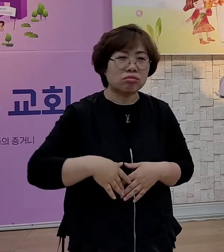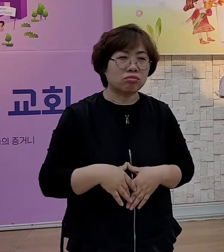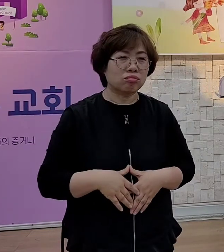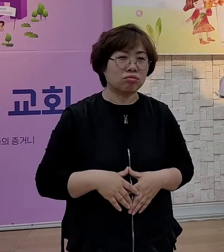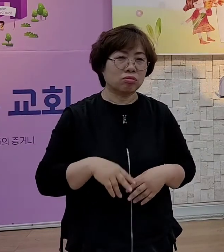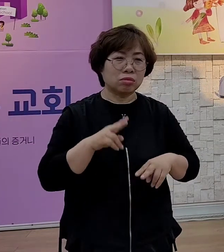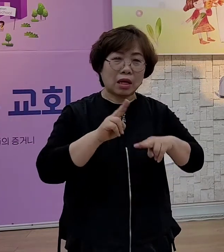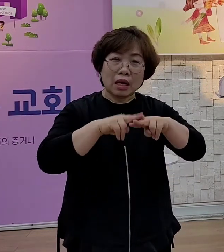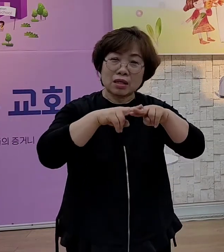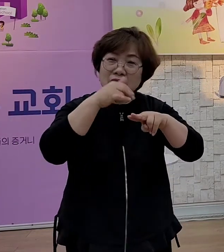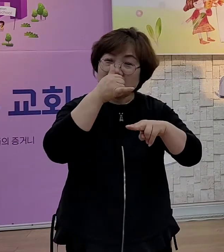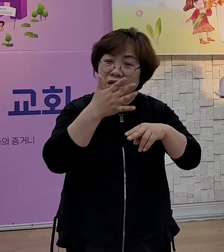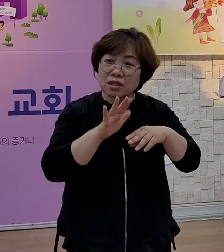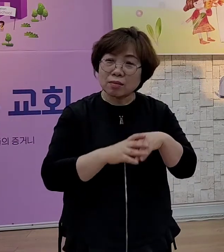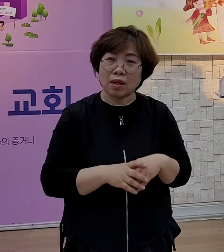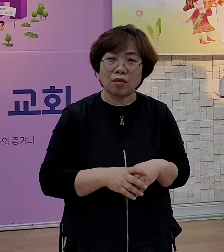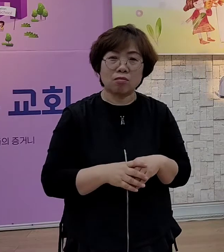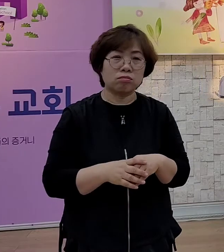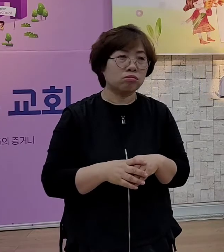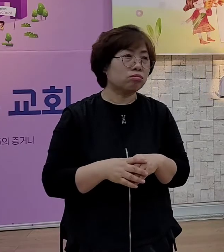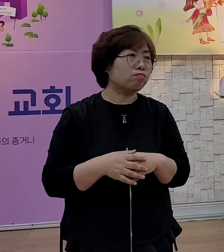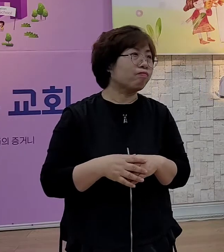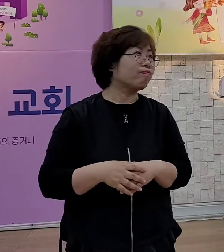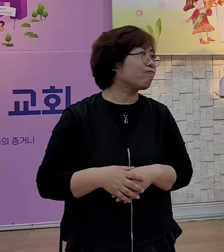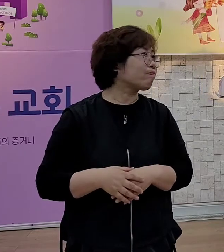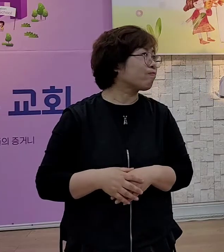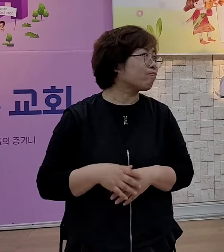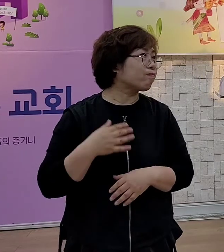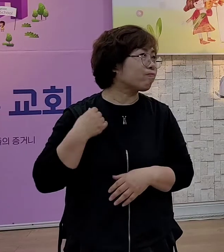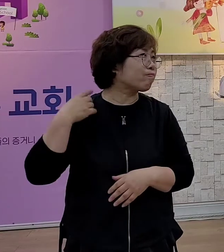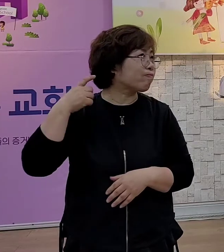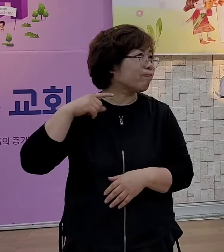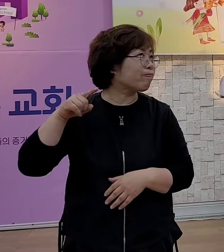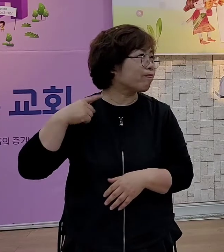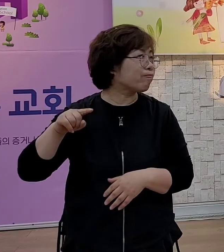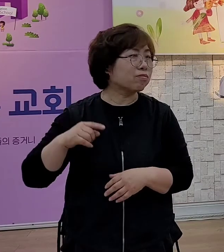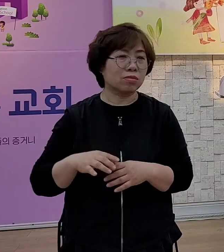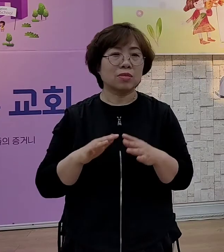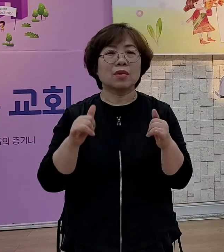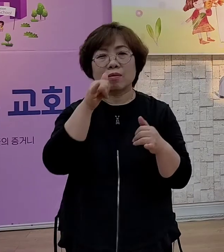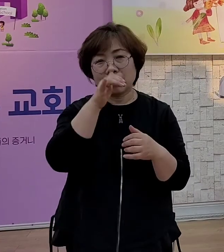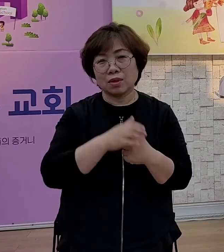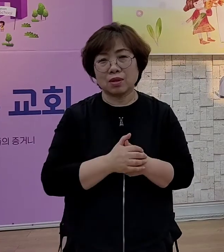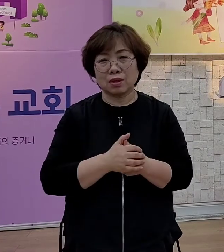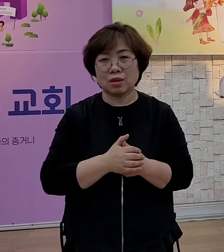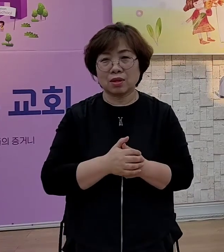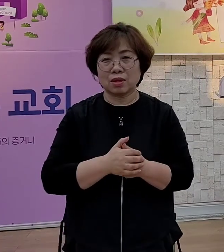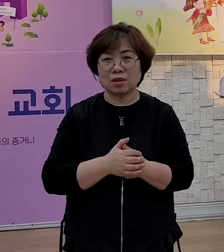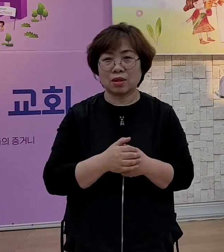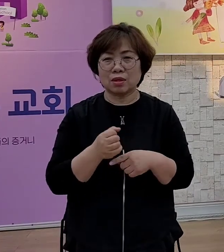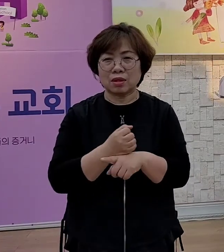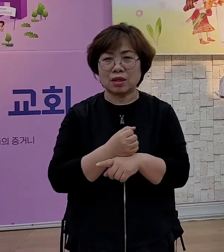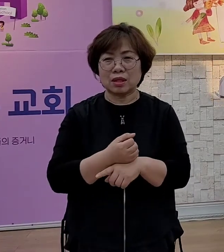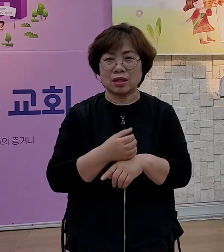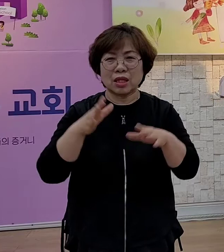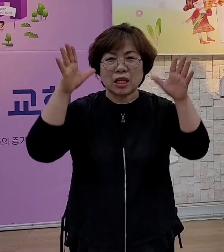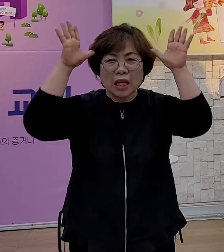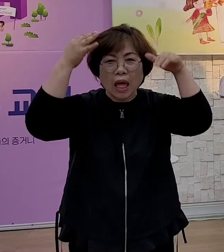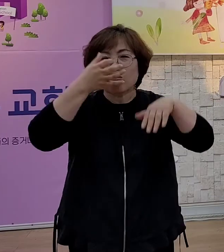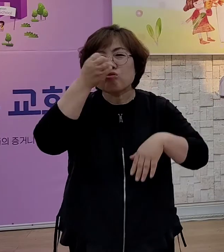앉아 있는데 안 듣는 사람이 있어요. 이게 요즘 말로 개무시라고.